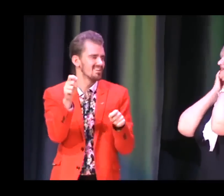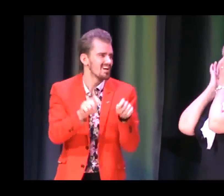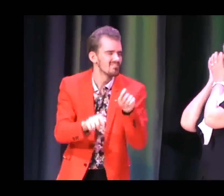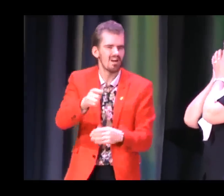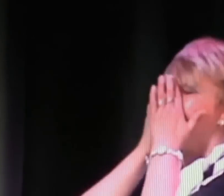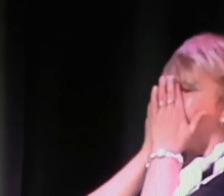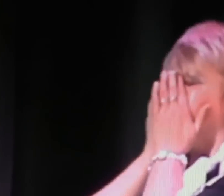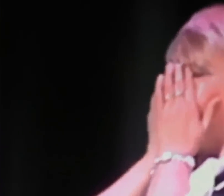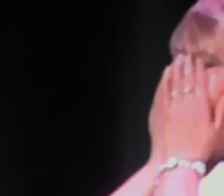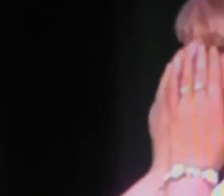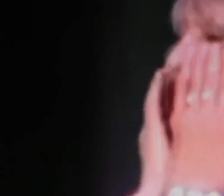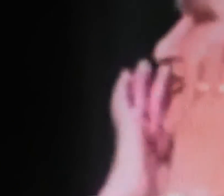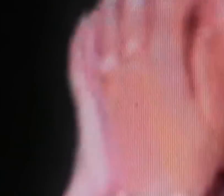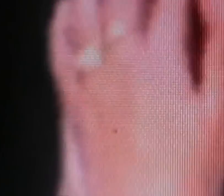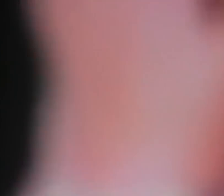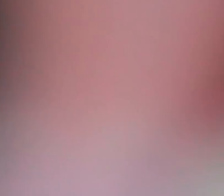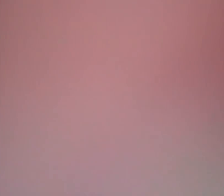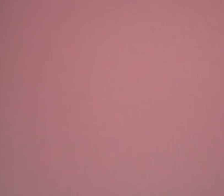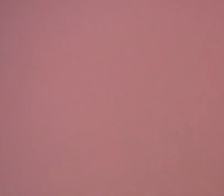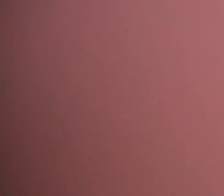себя, любовь.